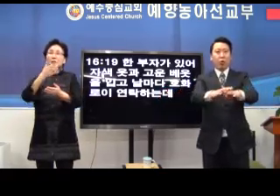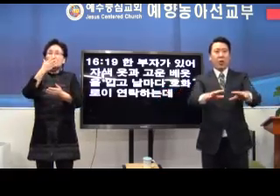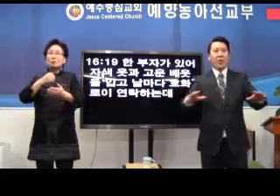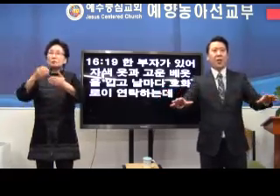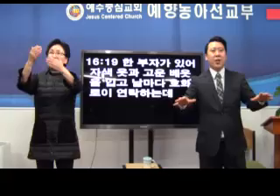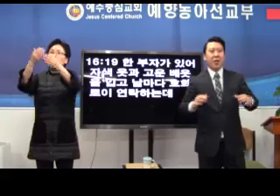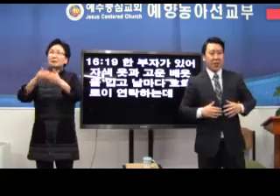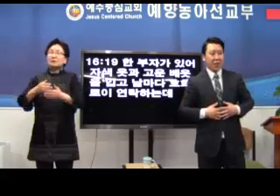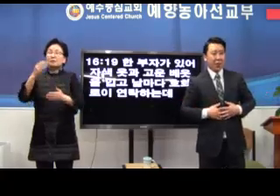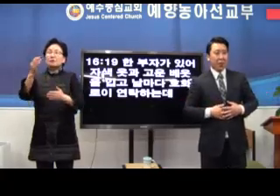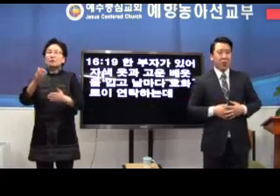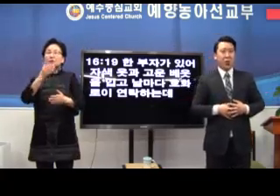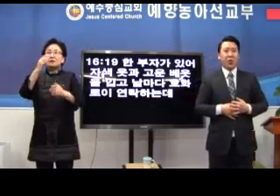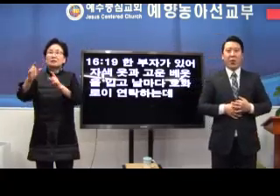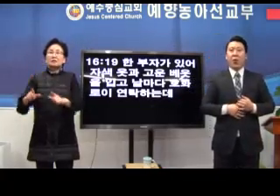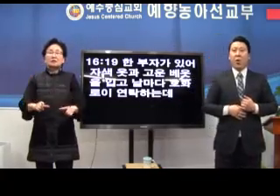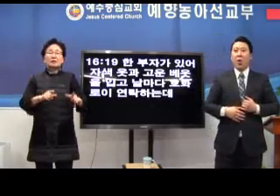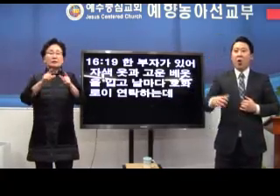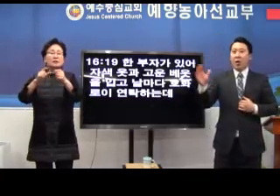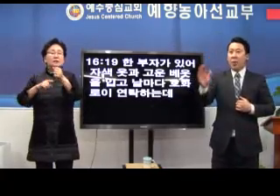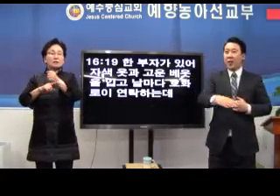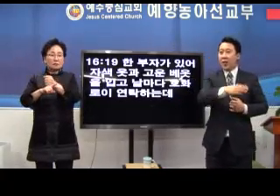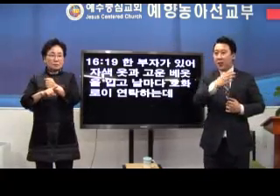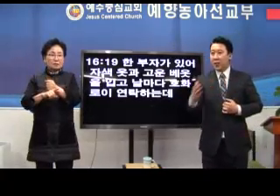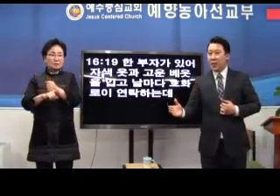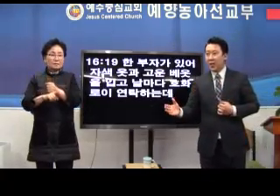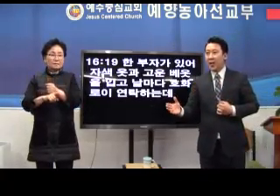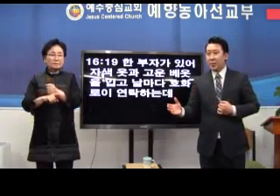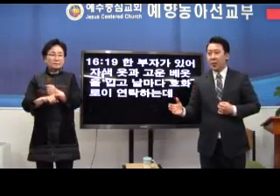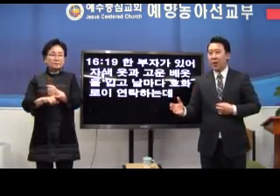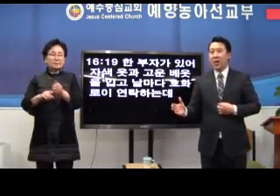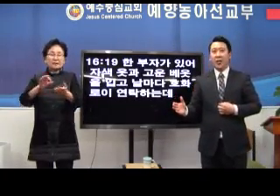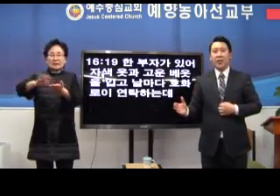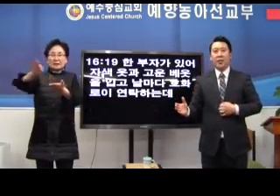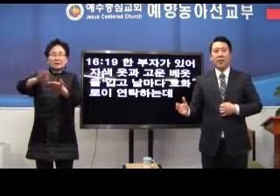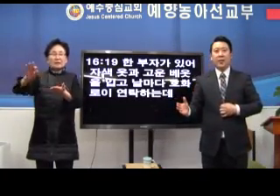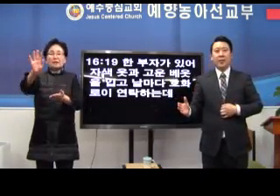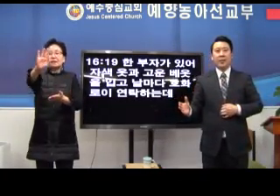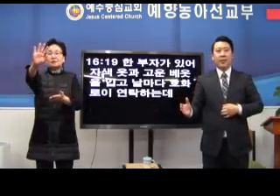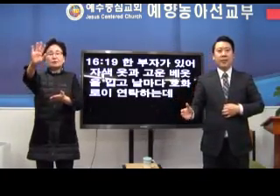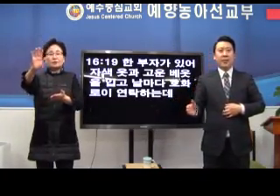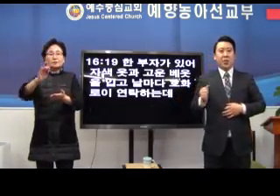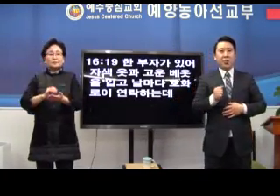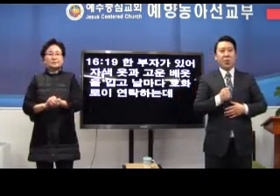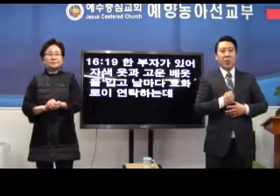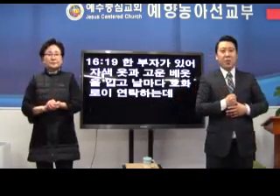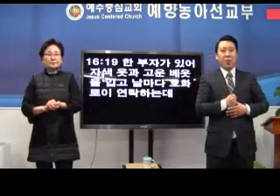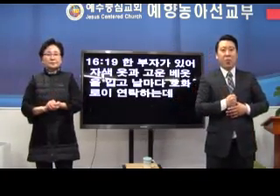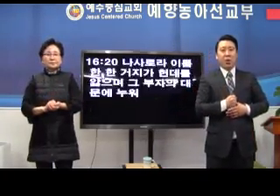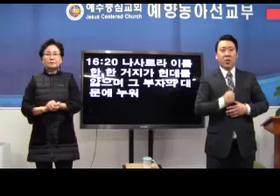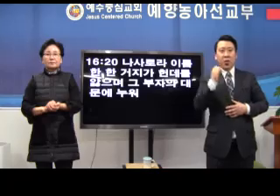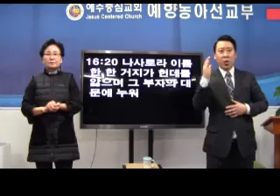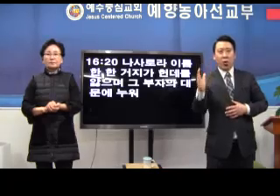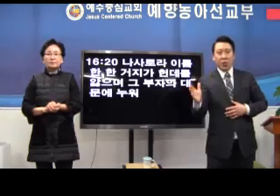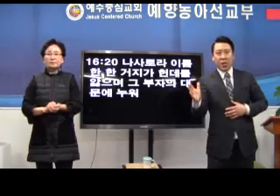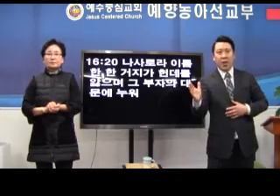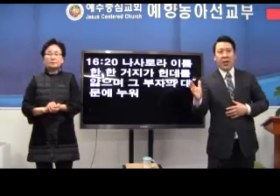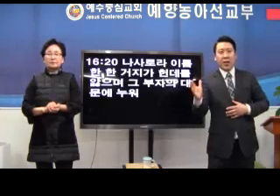거룩하게 살았다는 얘기예요. 절대로 허랑방탕했다는 얘기가 아닙니다. 20절 말씀에 보면